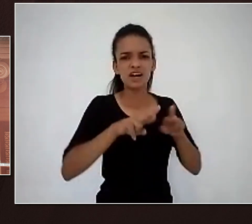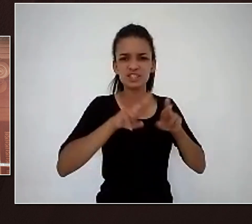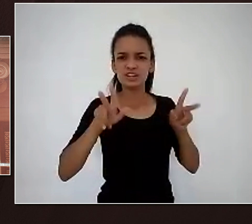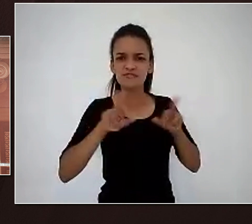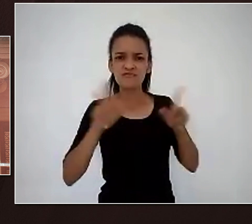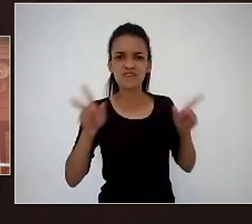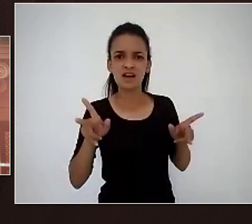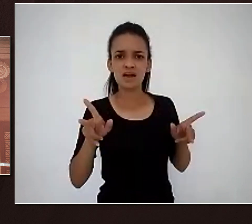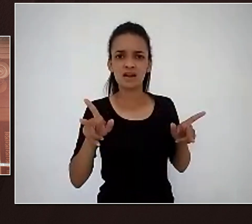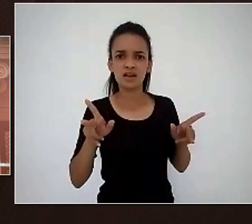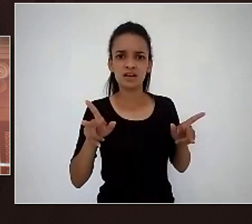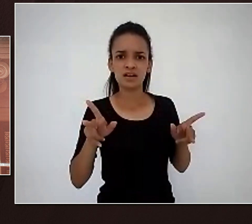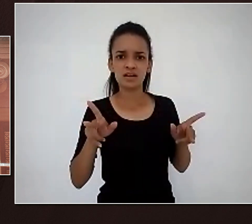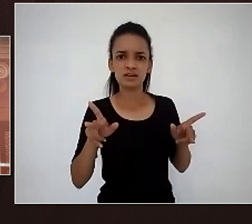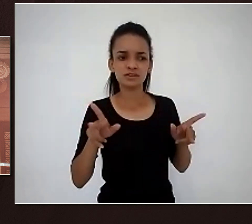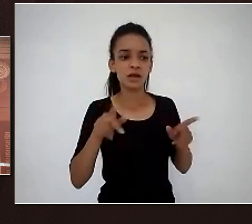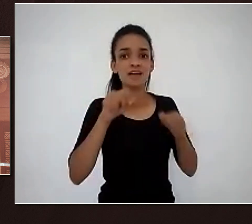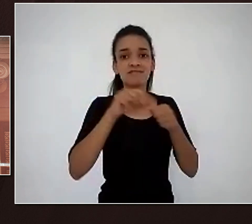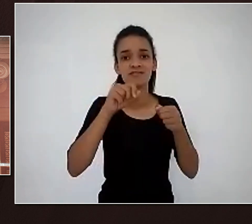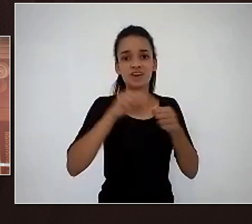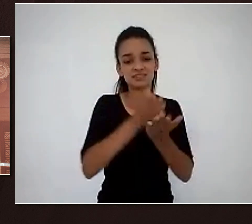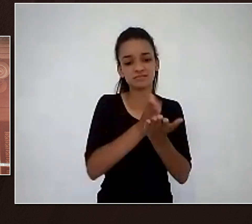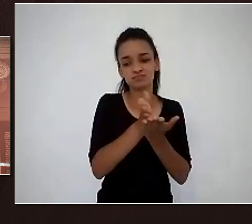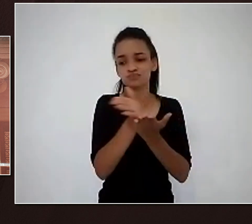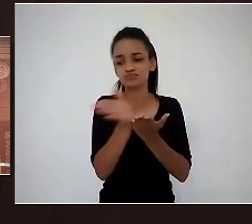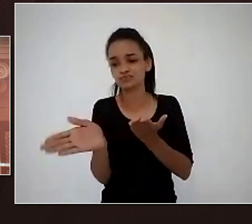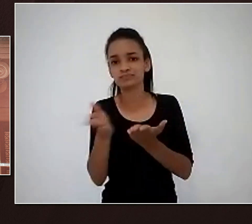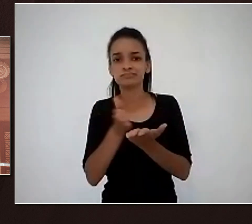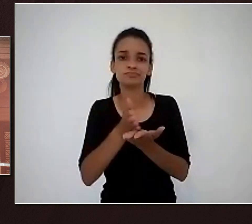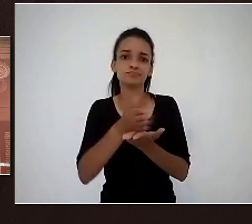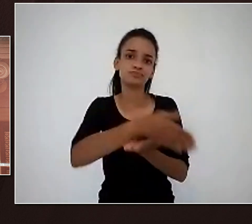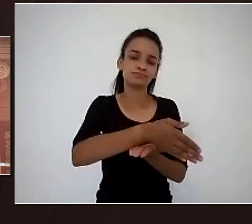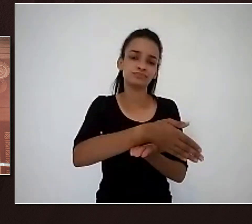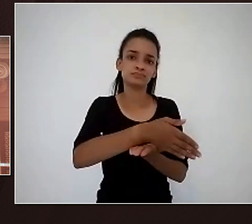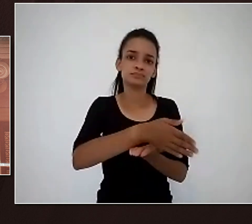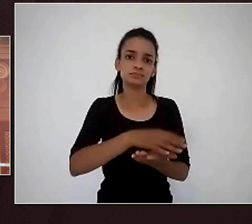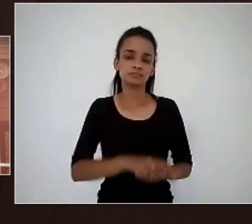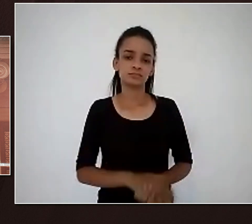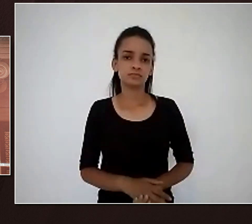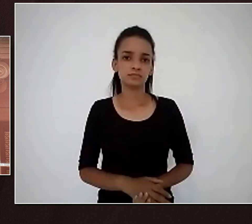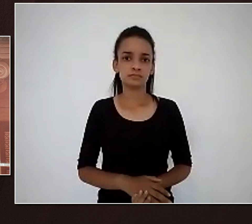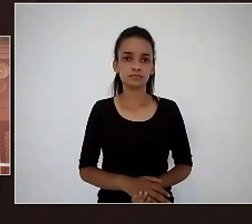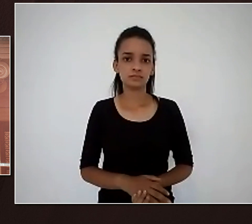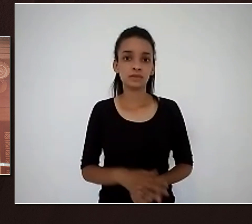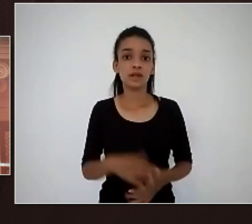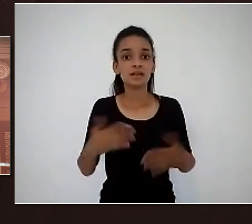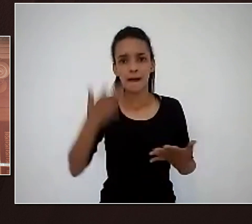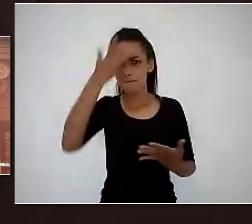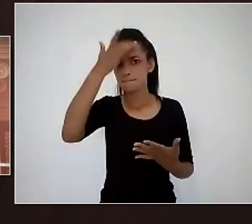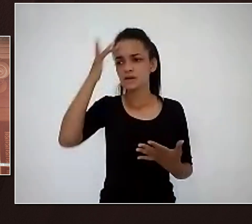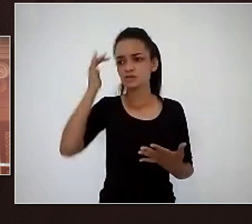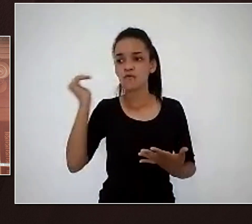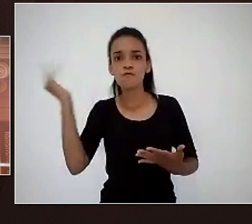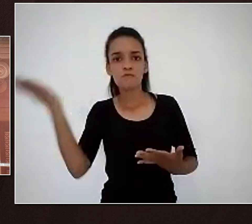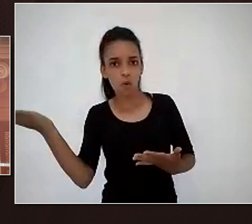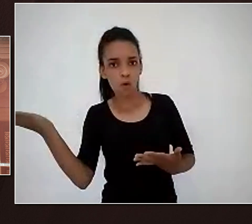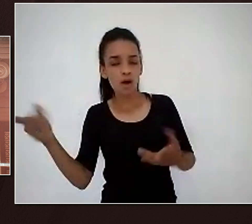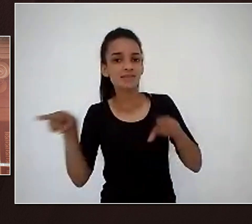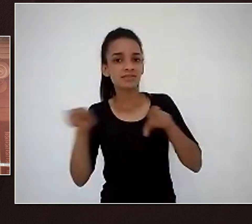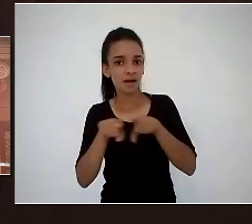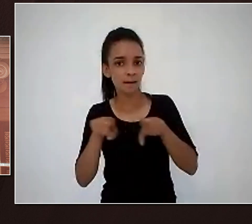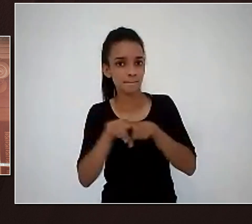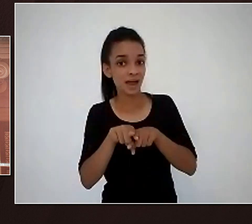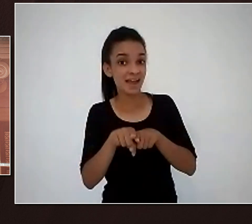os discípulos atrás dele. Quer dizer, não só gente de fora, mas gente de dentro também poderá acontecer isso,